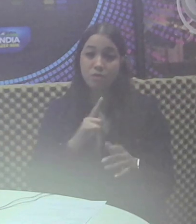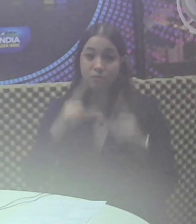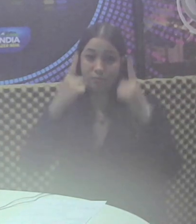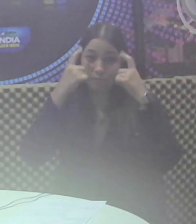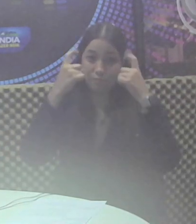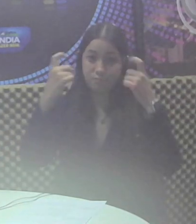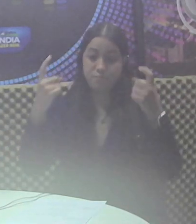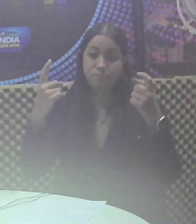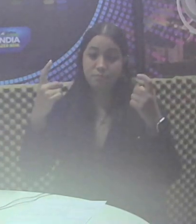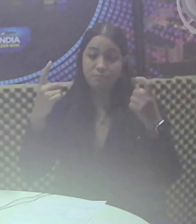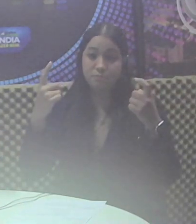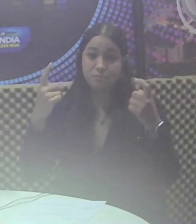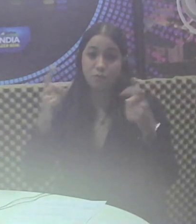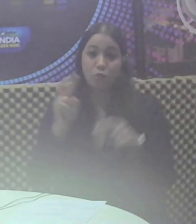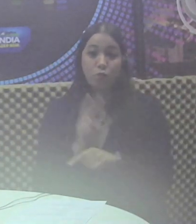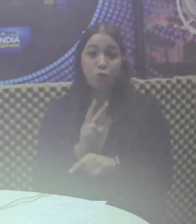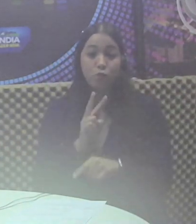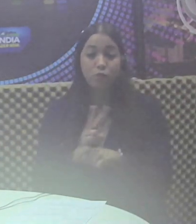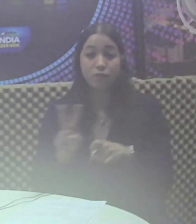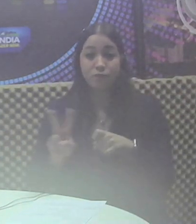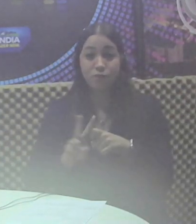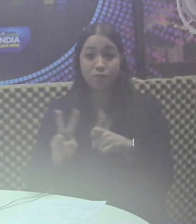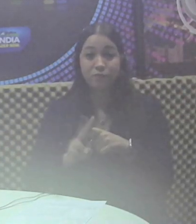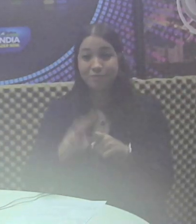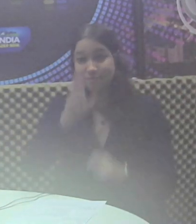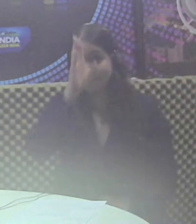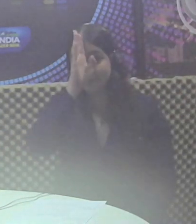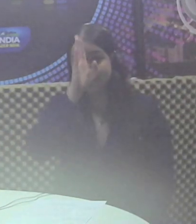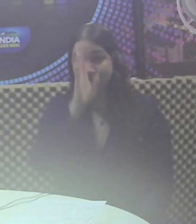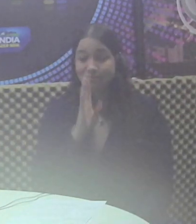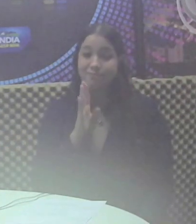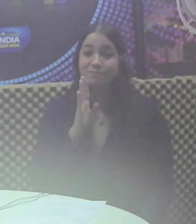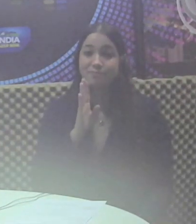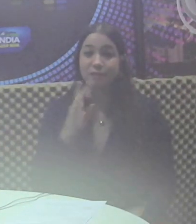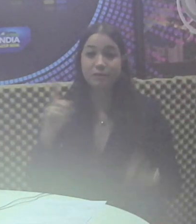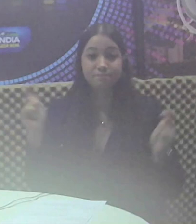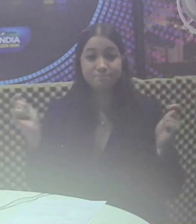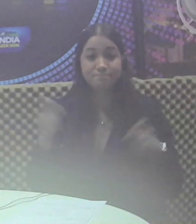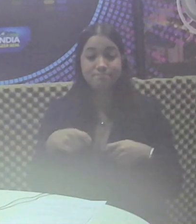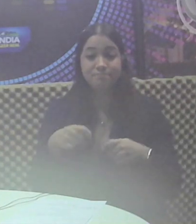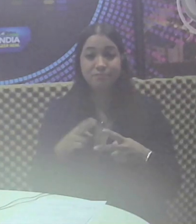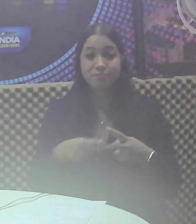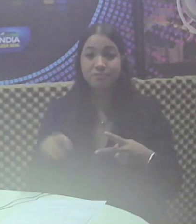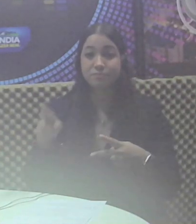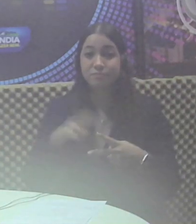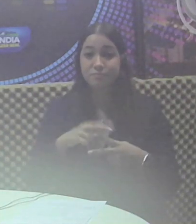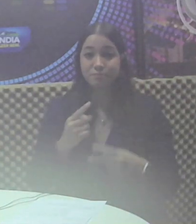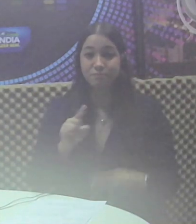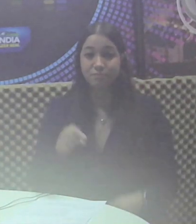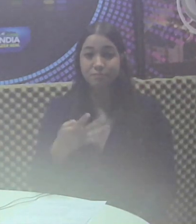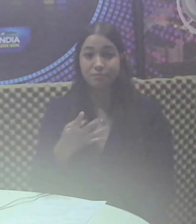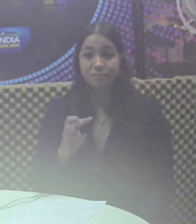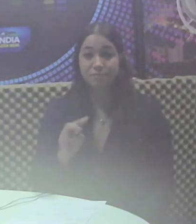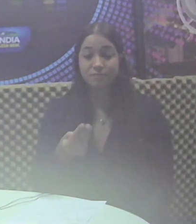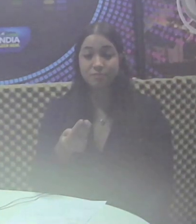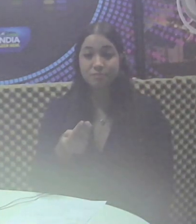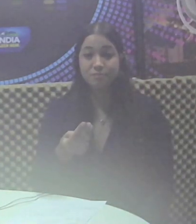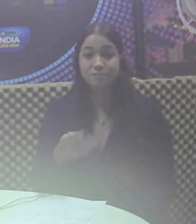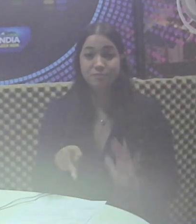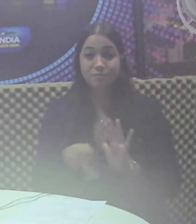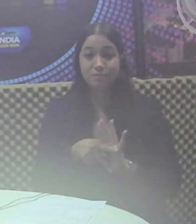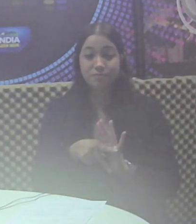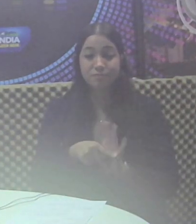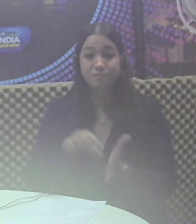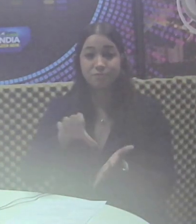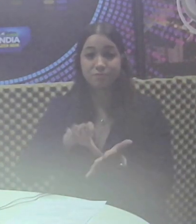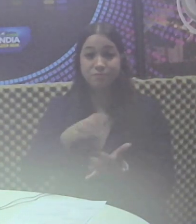tratos, receberam cuidados veterinários gratuitamente, viabilizados pelo repasse de 1,4 milhão feito à unidade